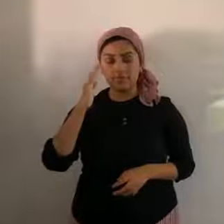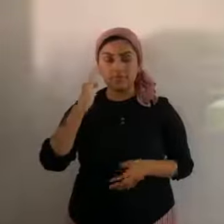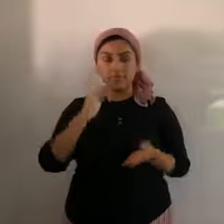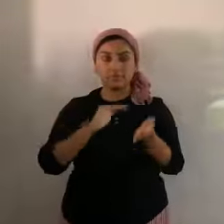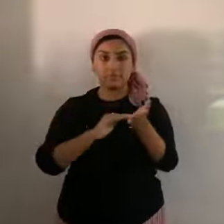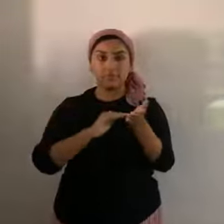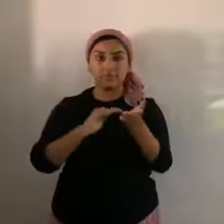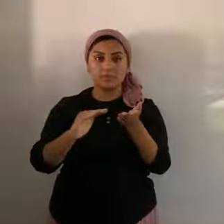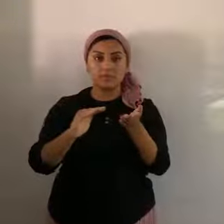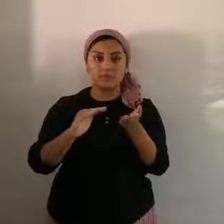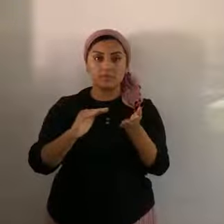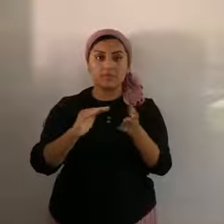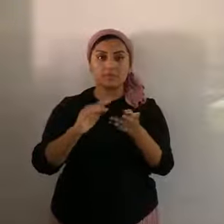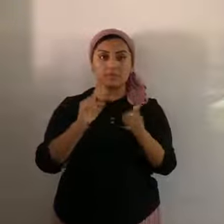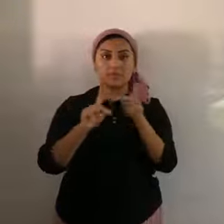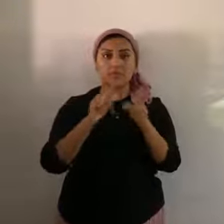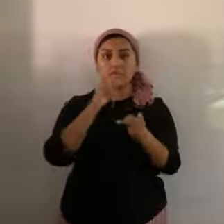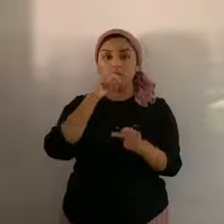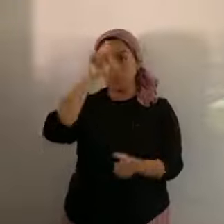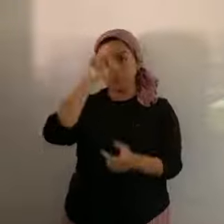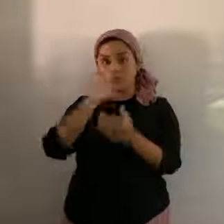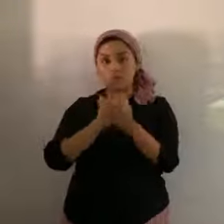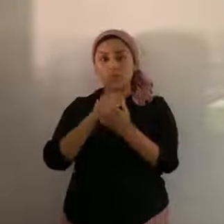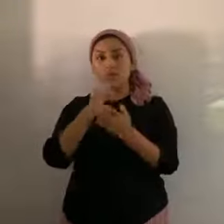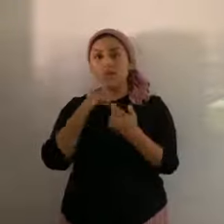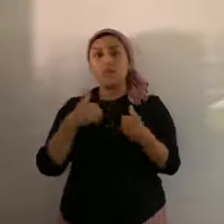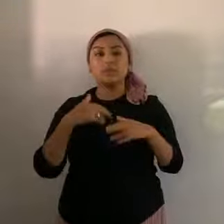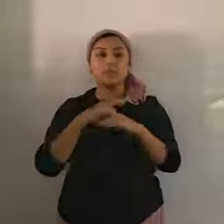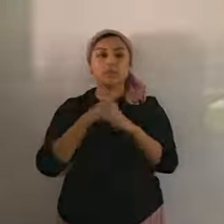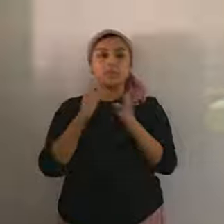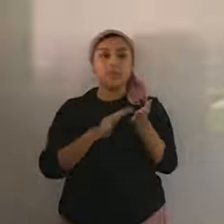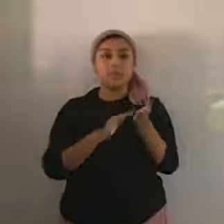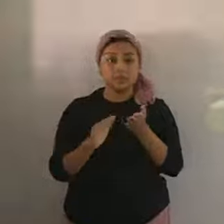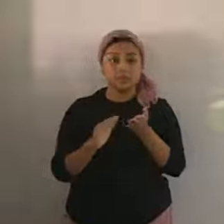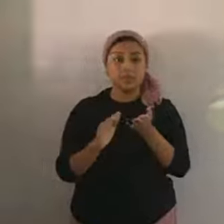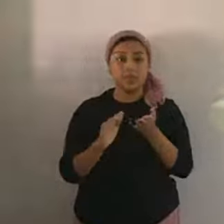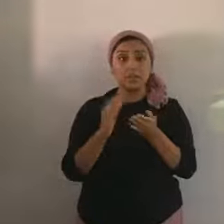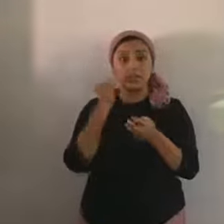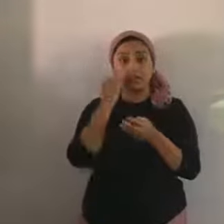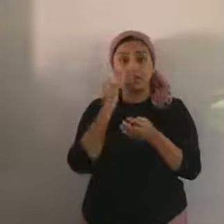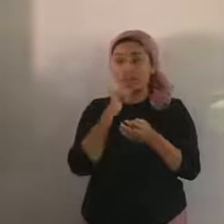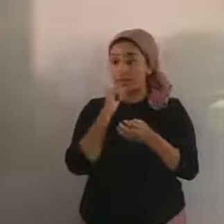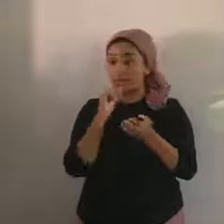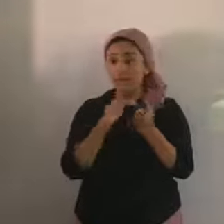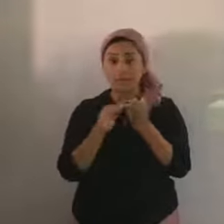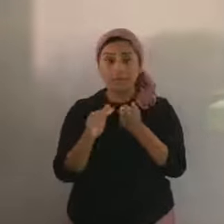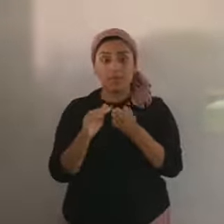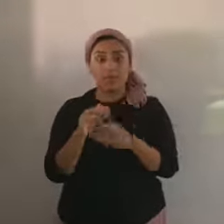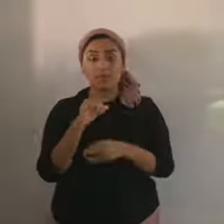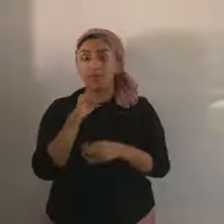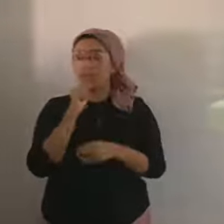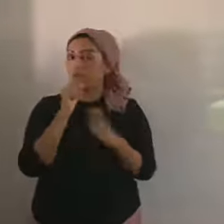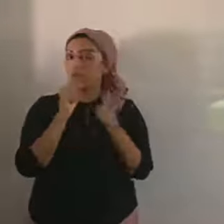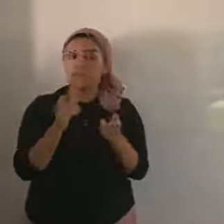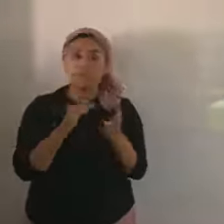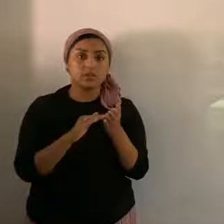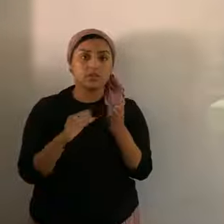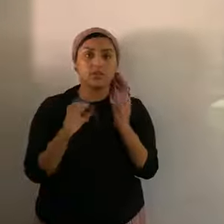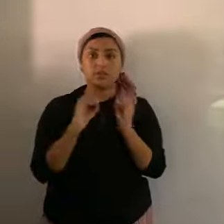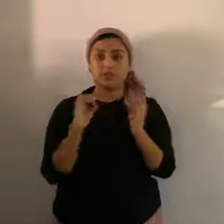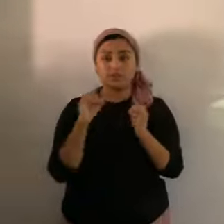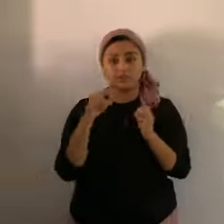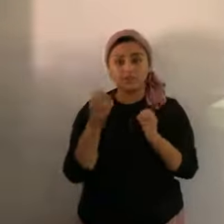perdona al creyente que ha perdonado. Al que no perdone, no será perdonado. Eso